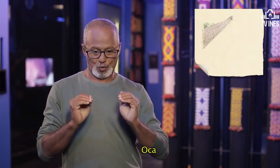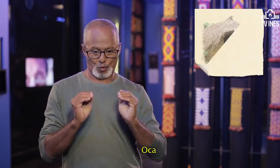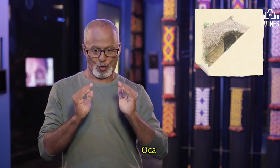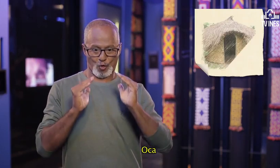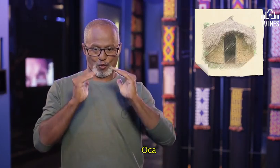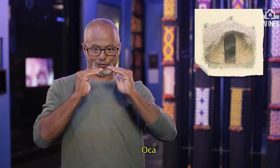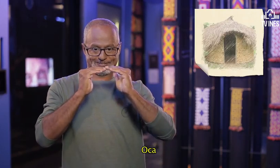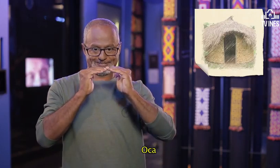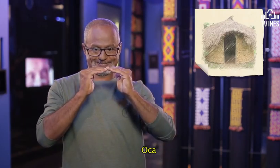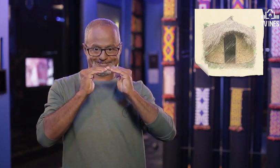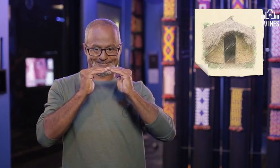Oca,